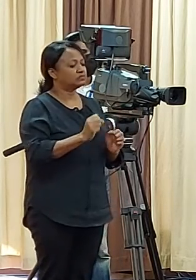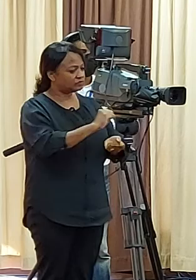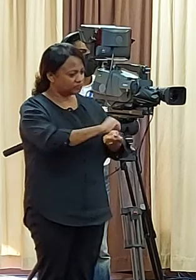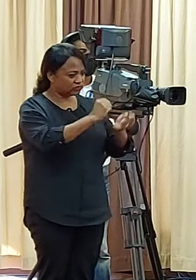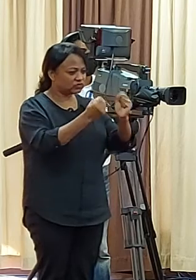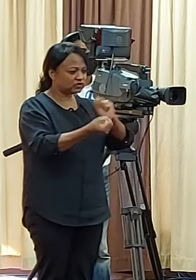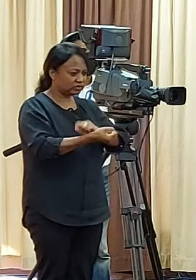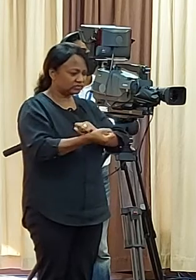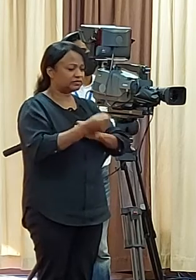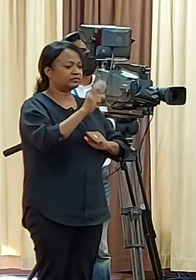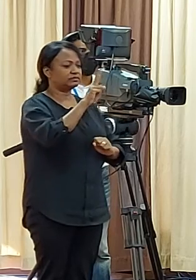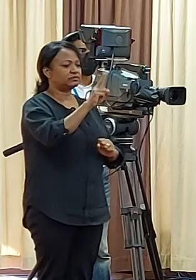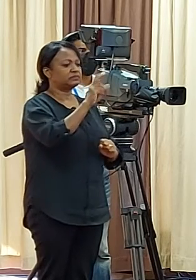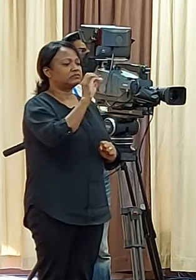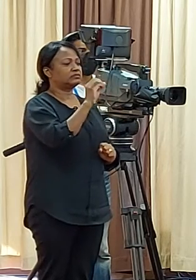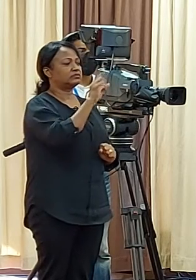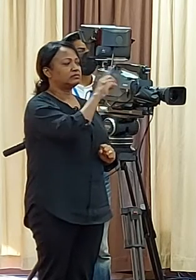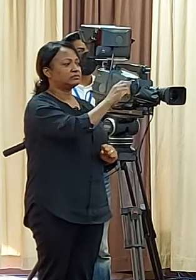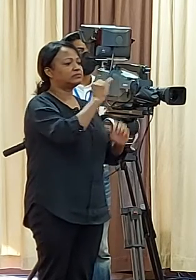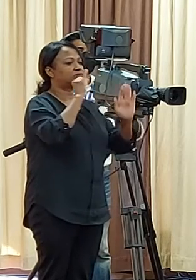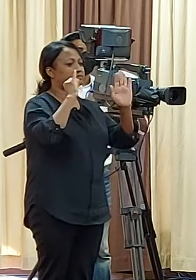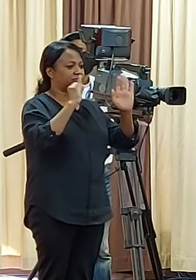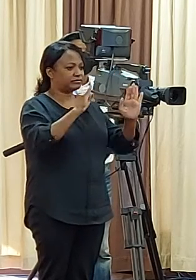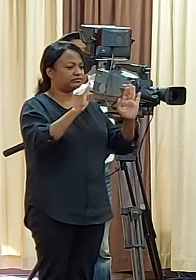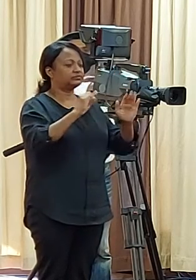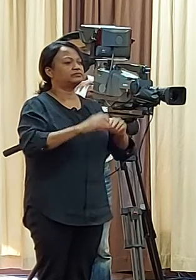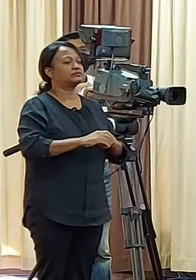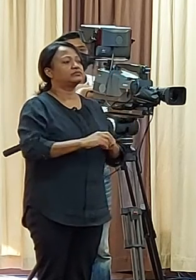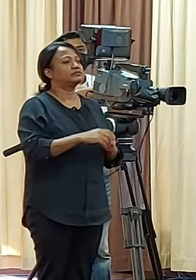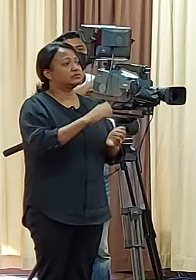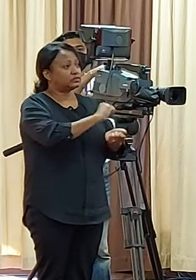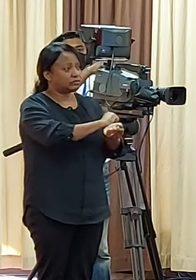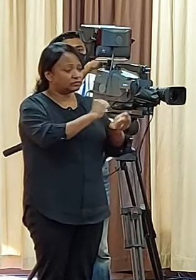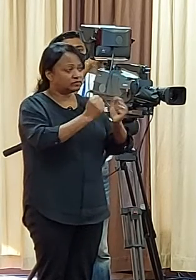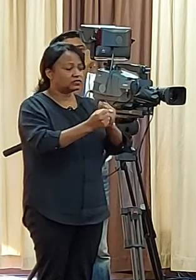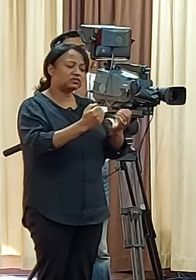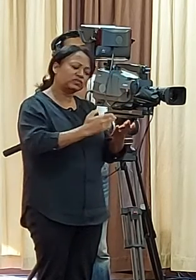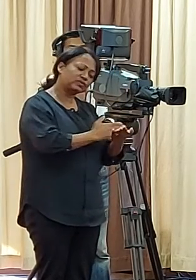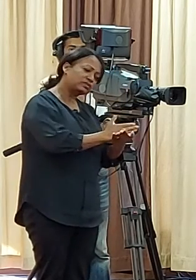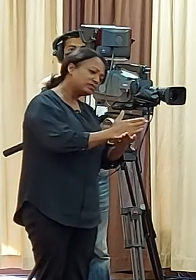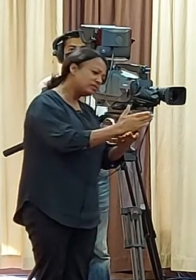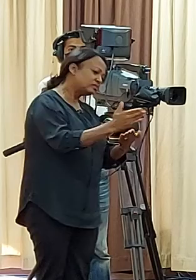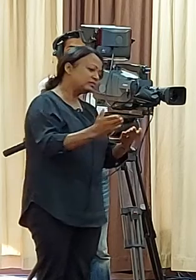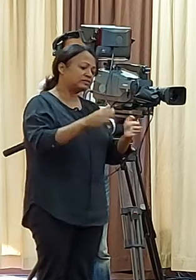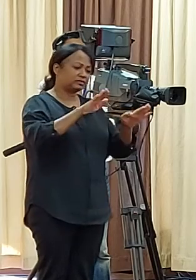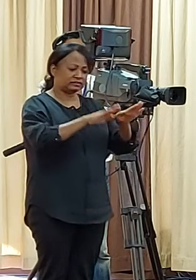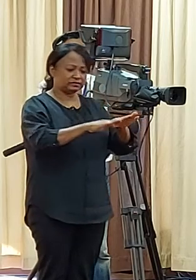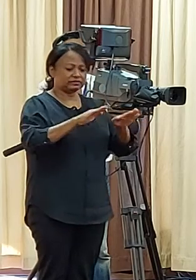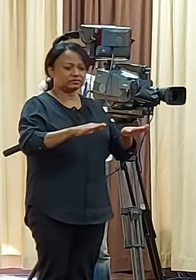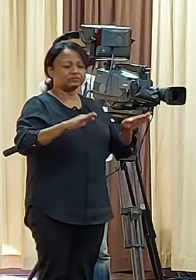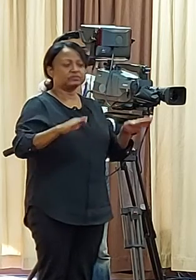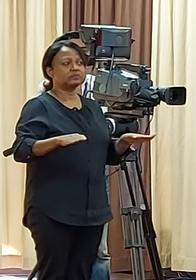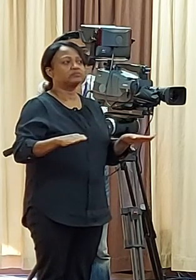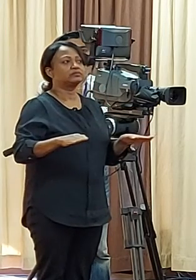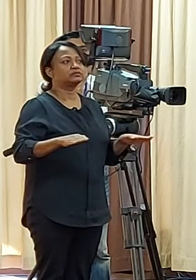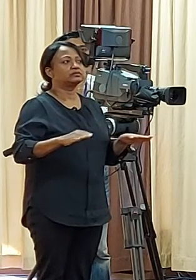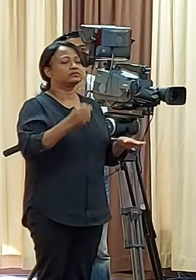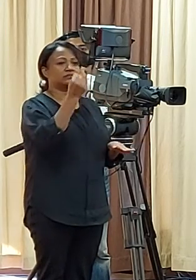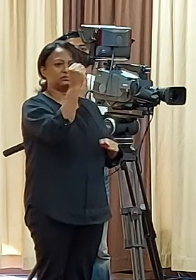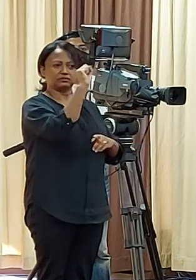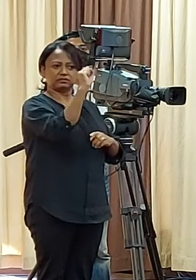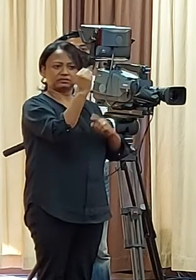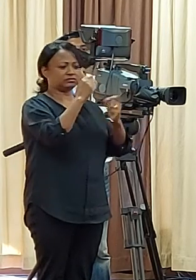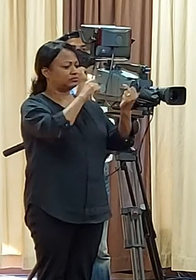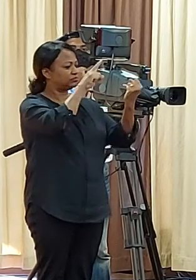partir de 2016, nous finalement nos medical guidelines pour que tous les enfants qui